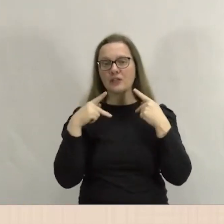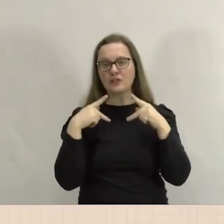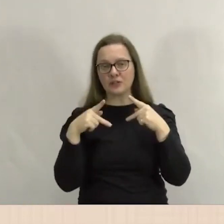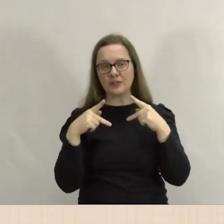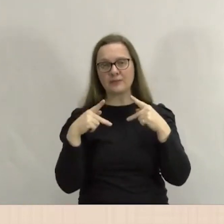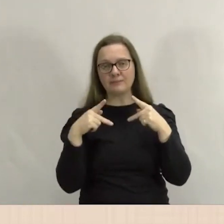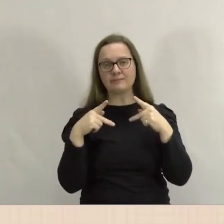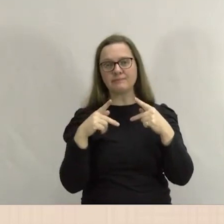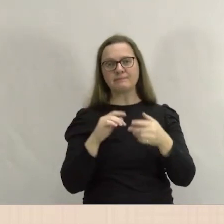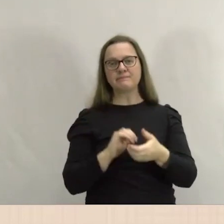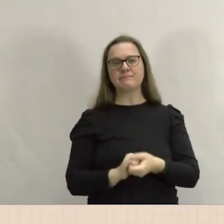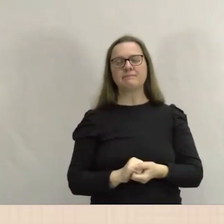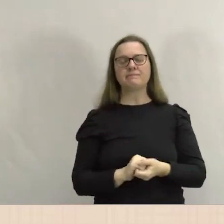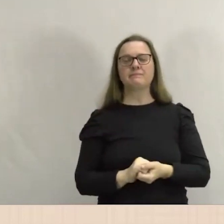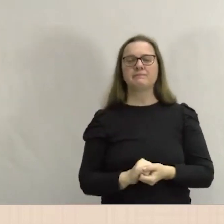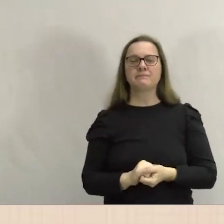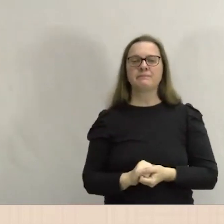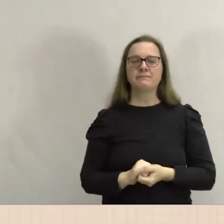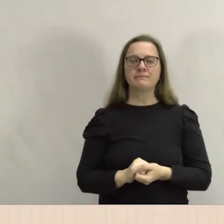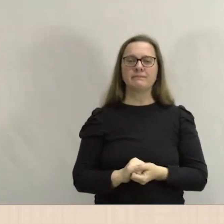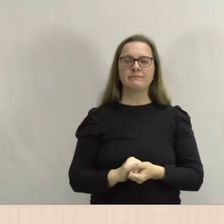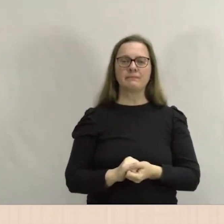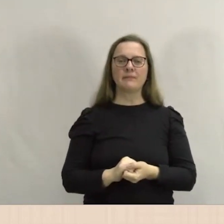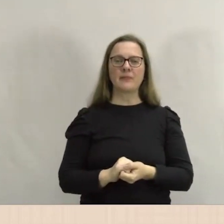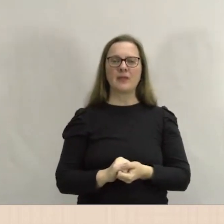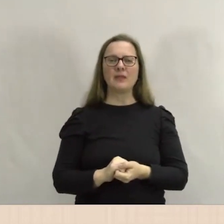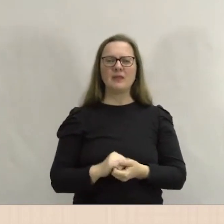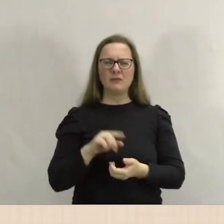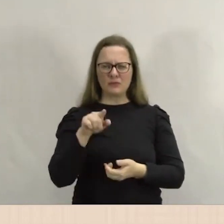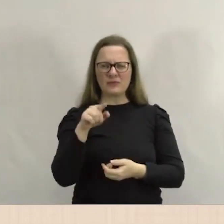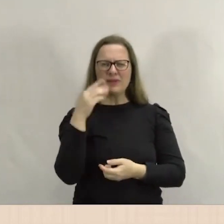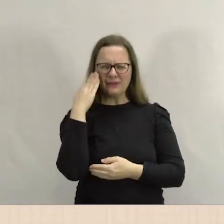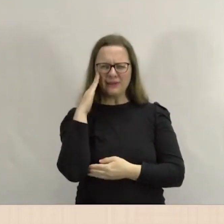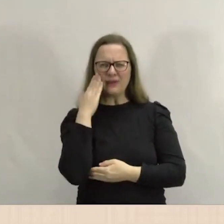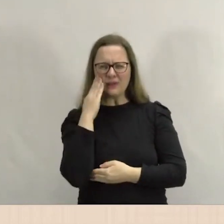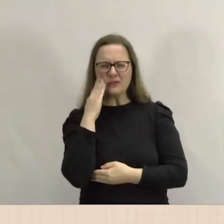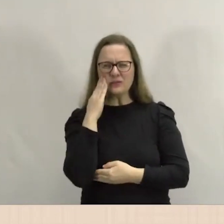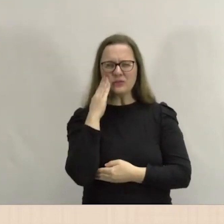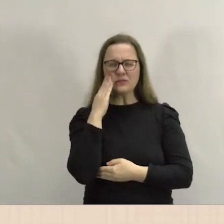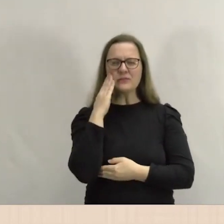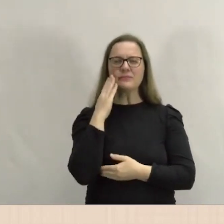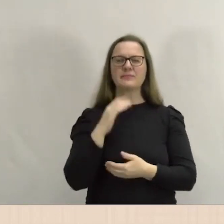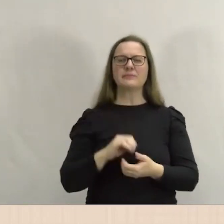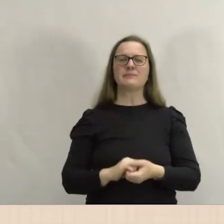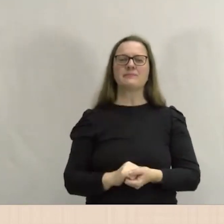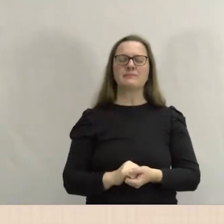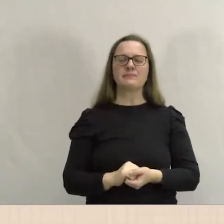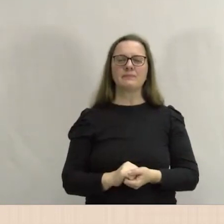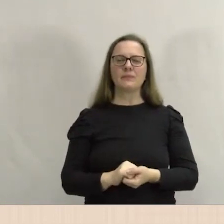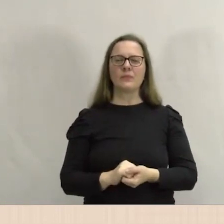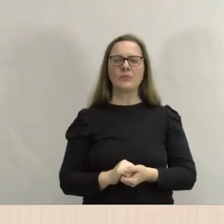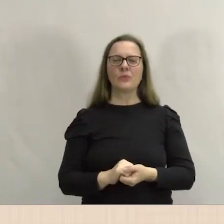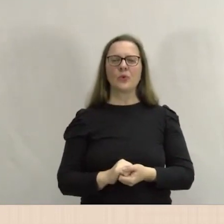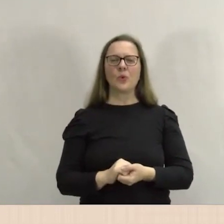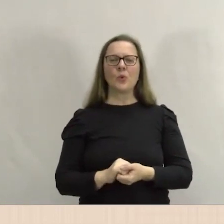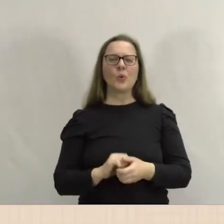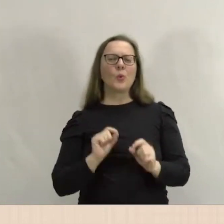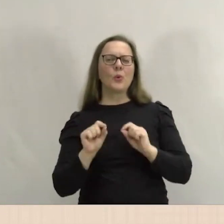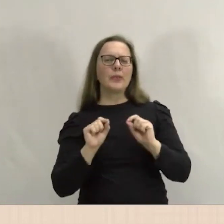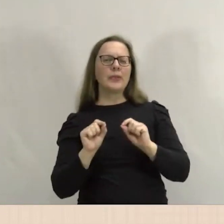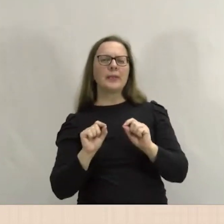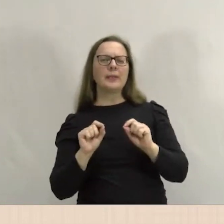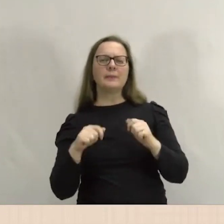momento. Vocês estão entendendo a diferença? Nós precisamos, irmãos, da voz do